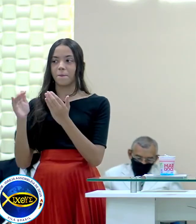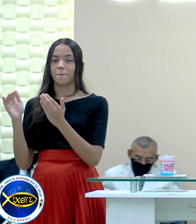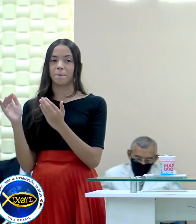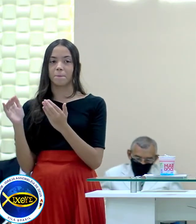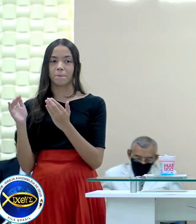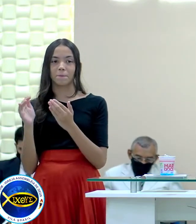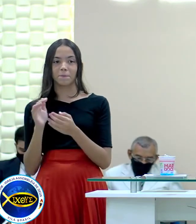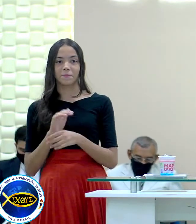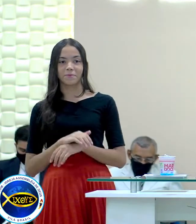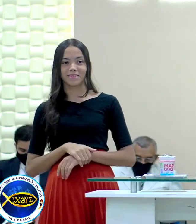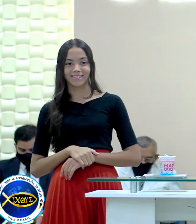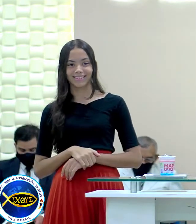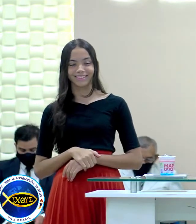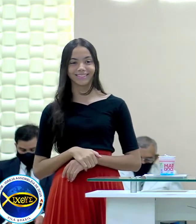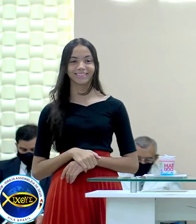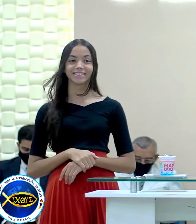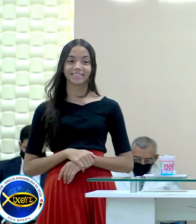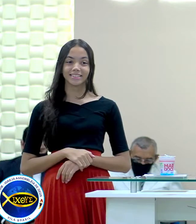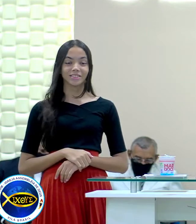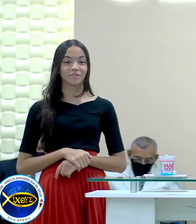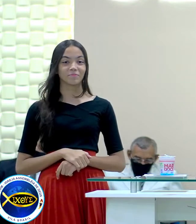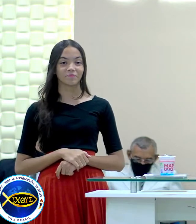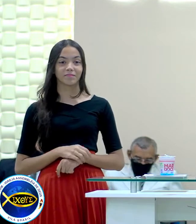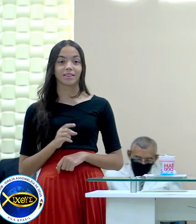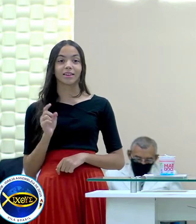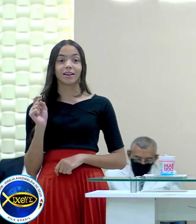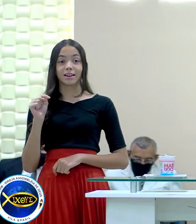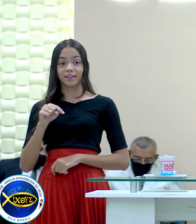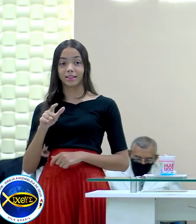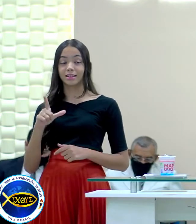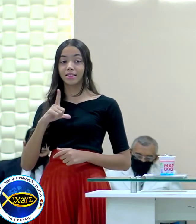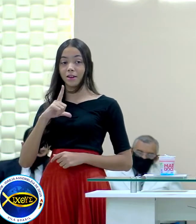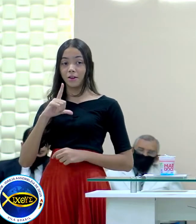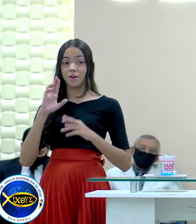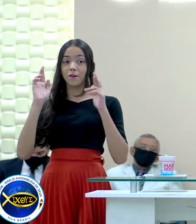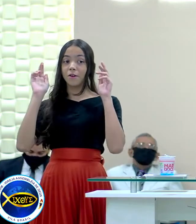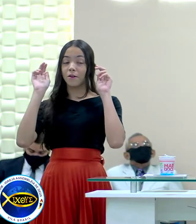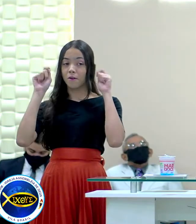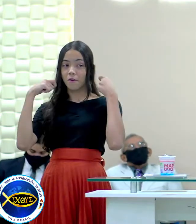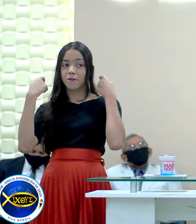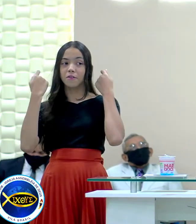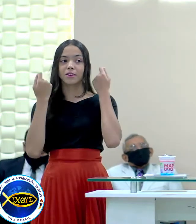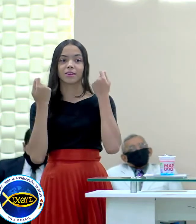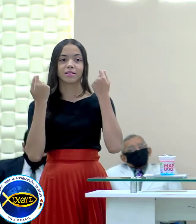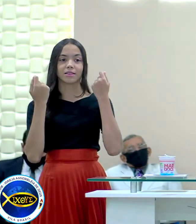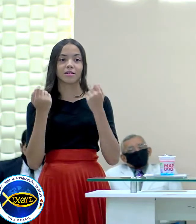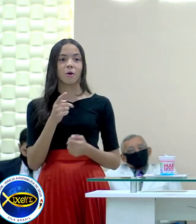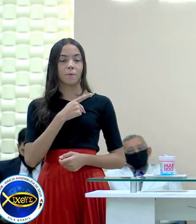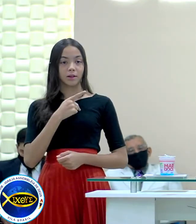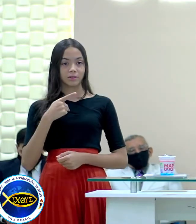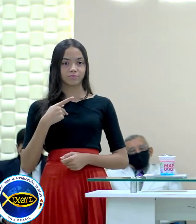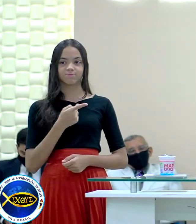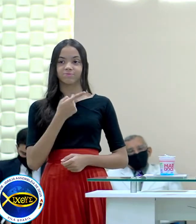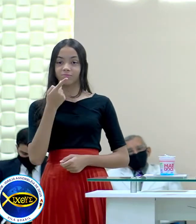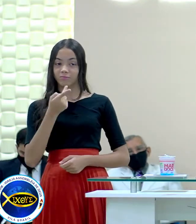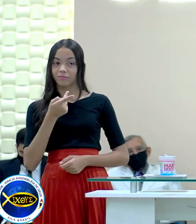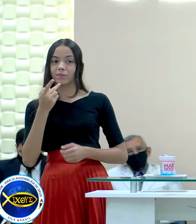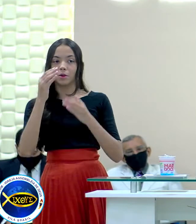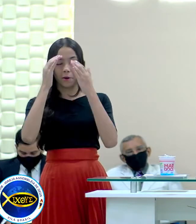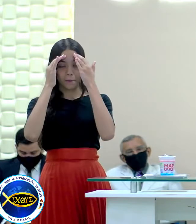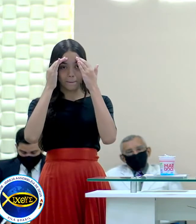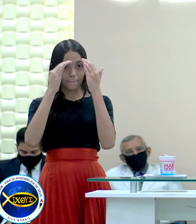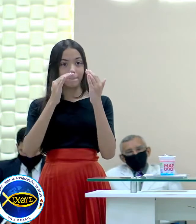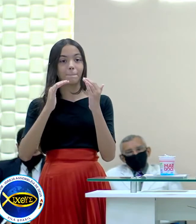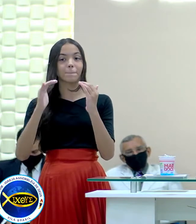bode, não. Aqui tem a ovelha, que quando o seu pastor fala, ela atende. Que quando o seu pastor chama,